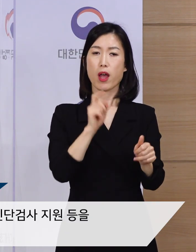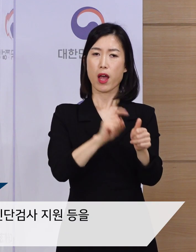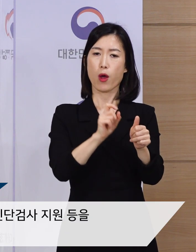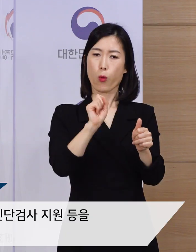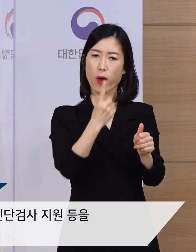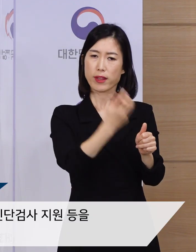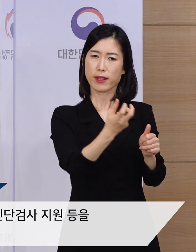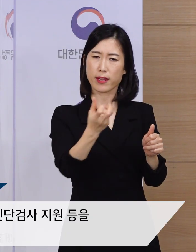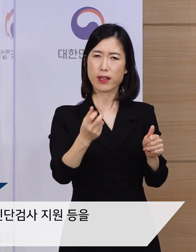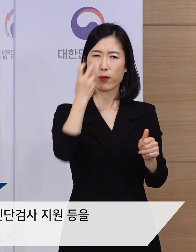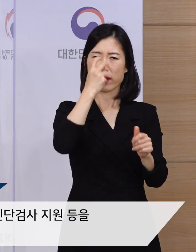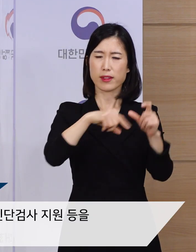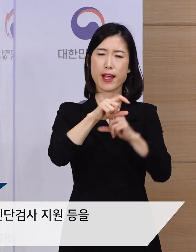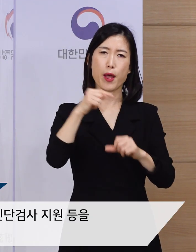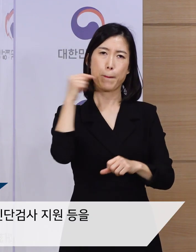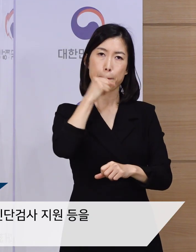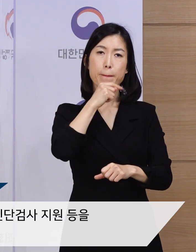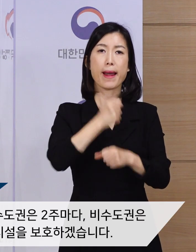검사를 강화하겠습니다.